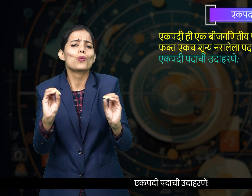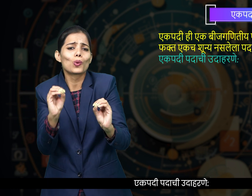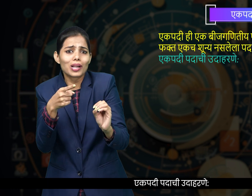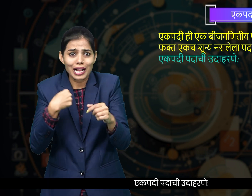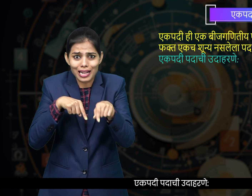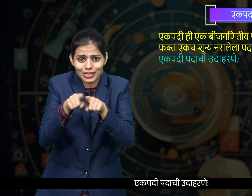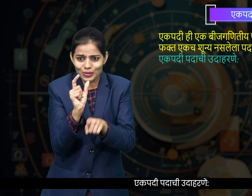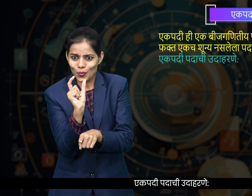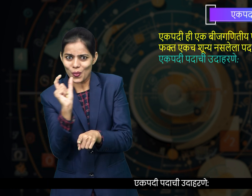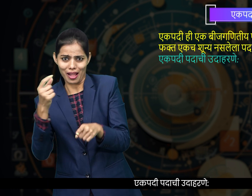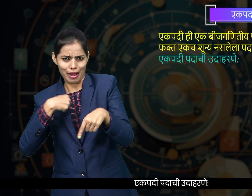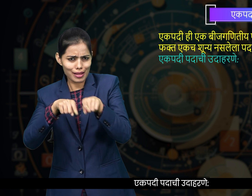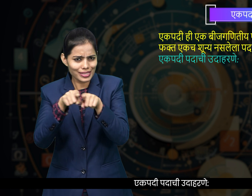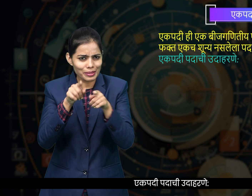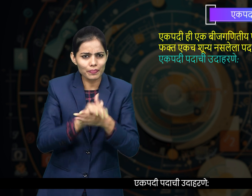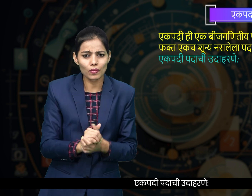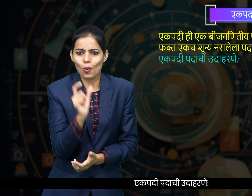उदाहरणे.